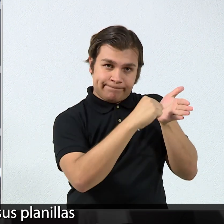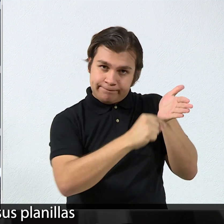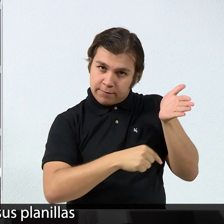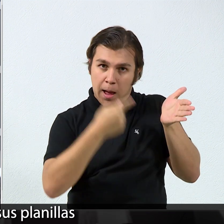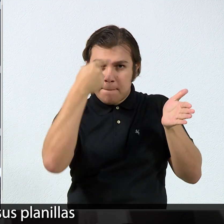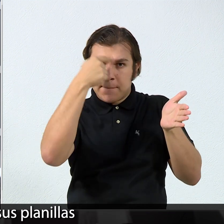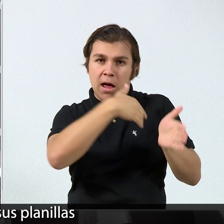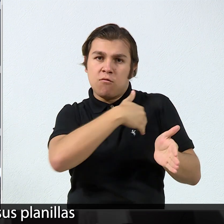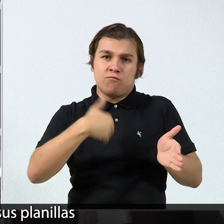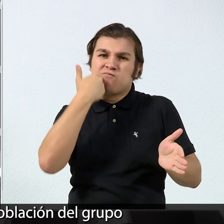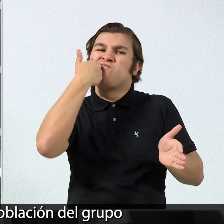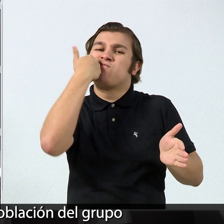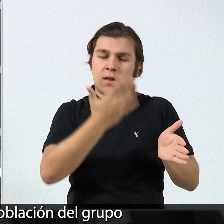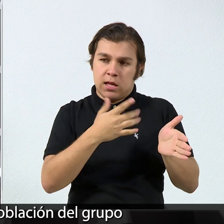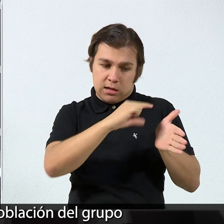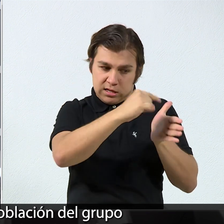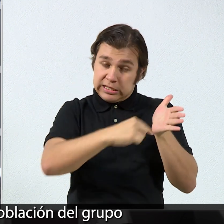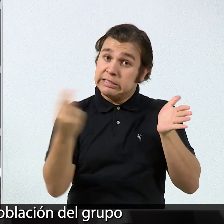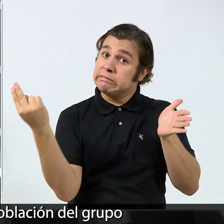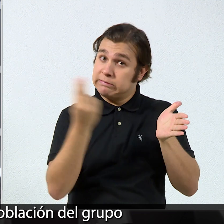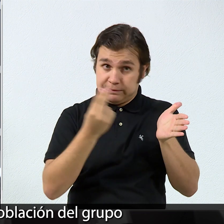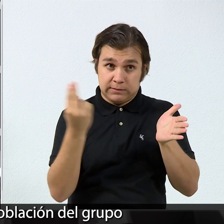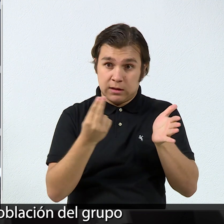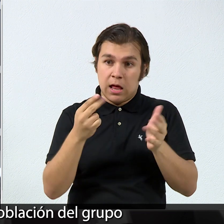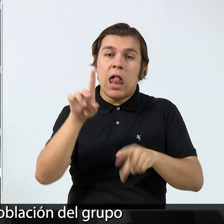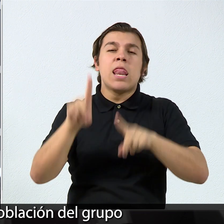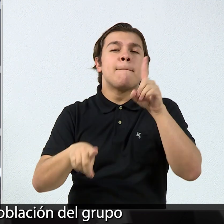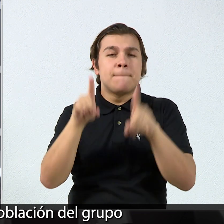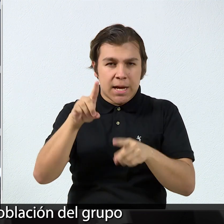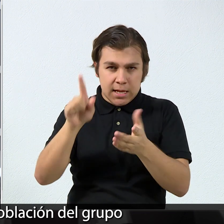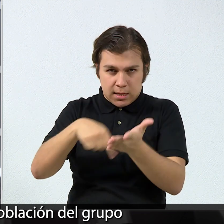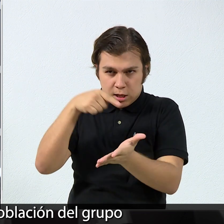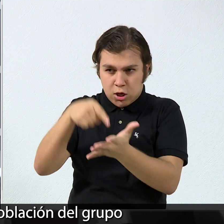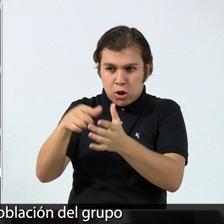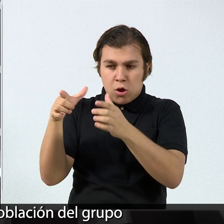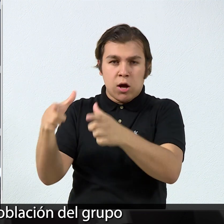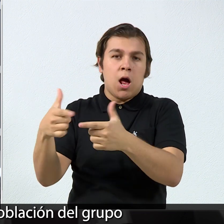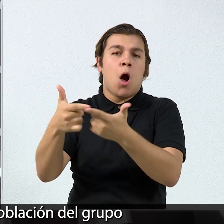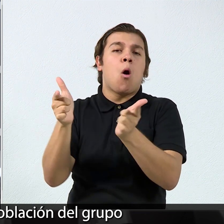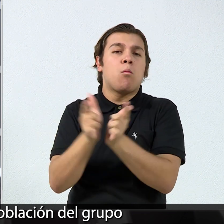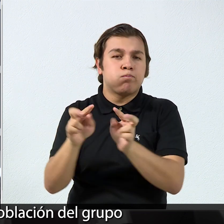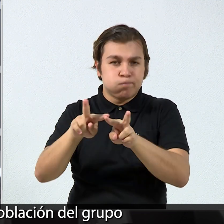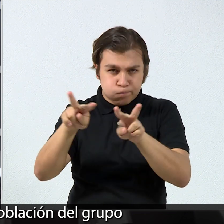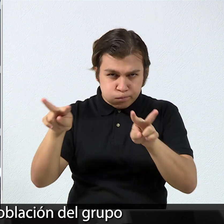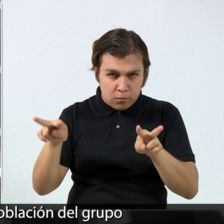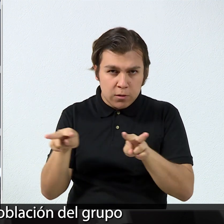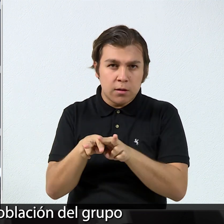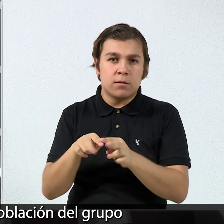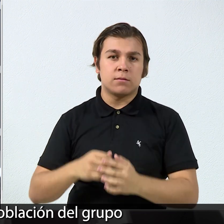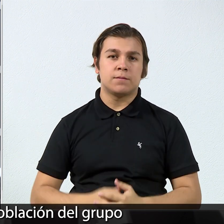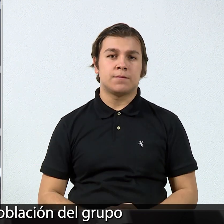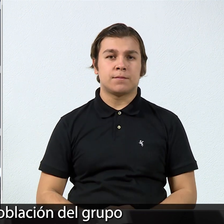un porcentaje de municipios equivalente a la población del grupo en situación de vulnerabilidad.